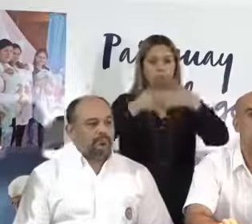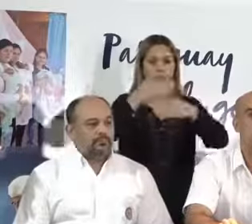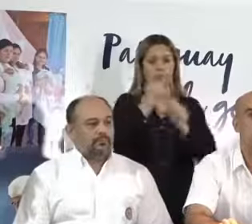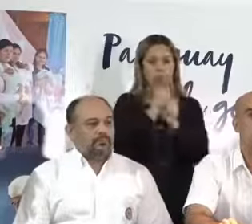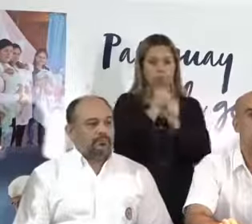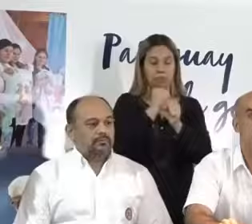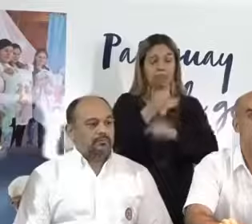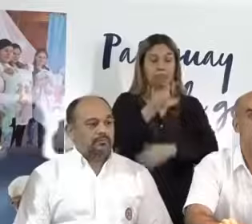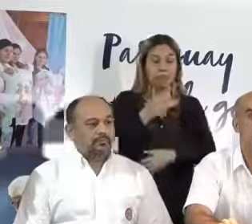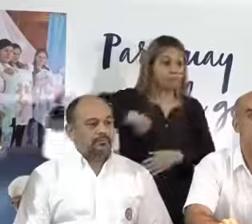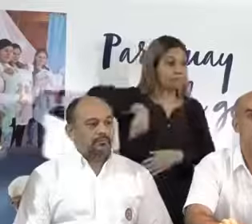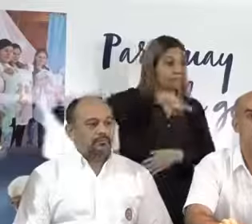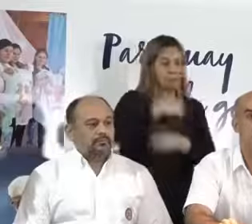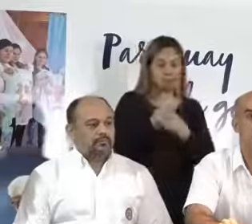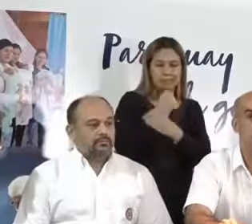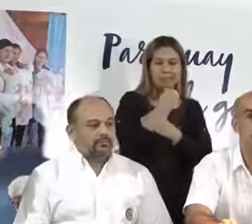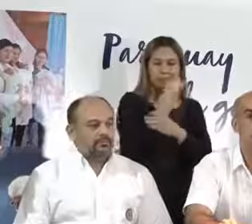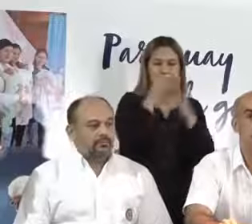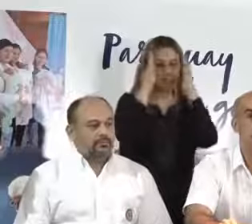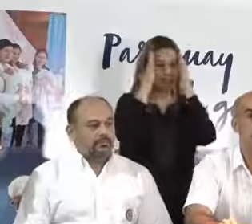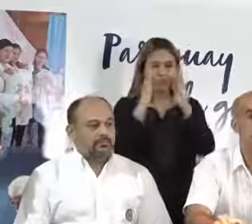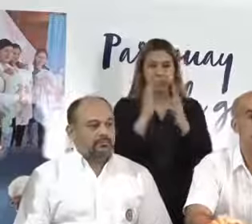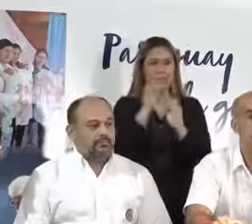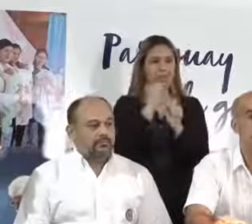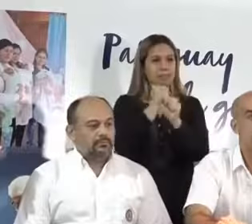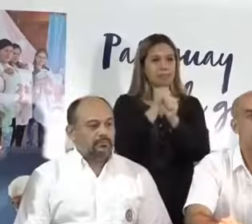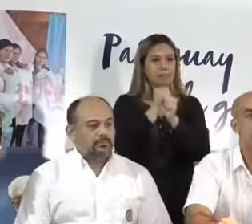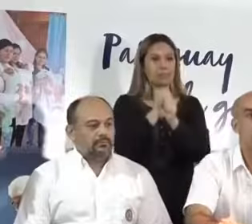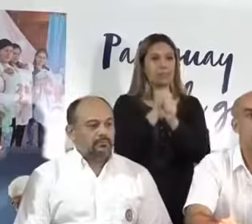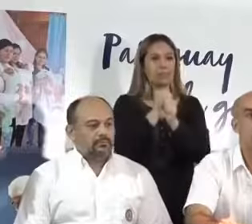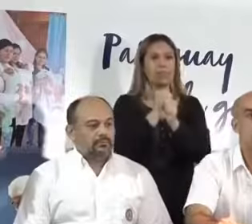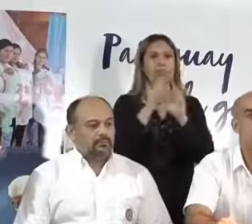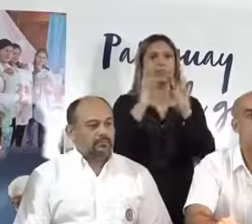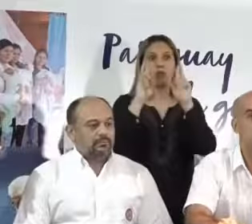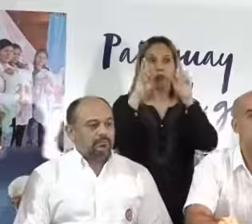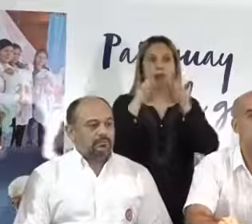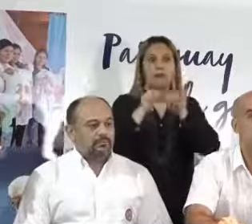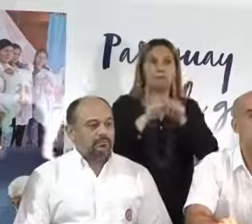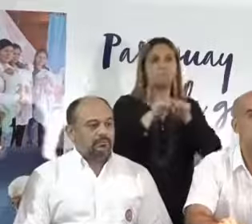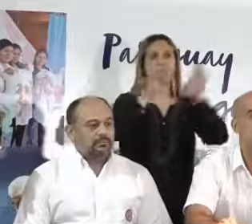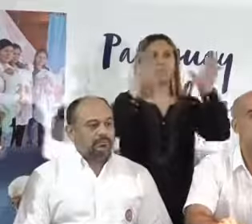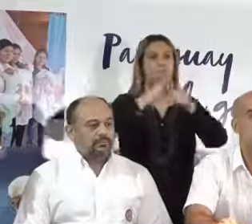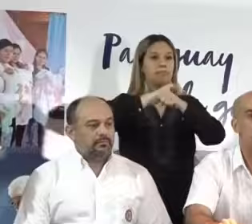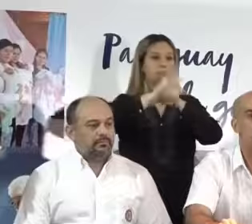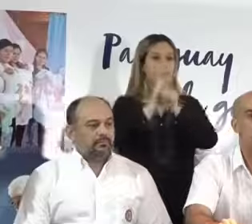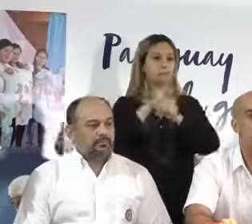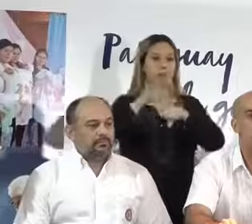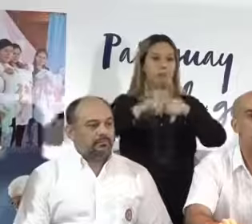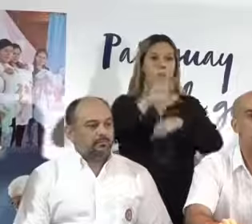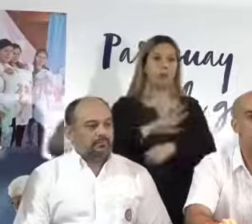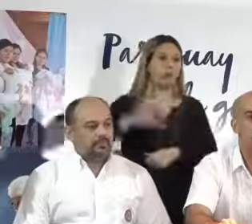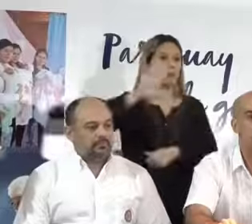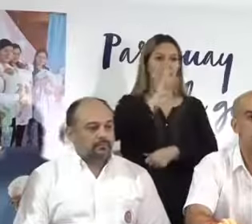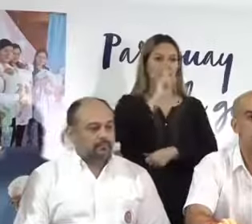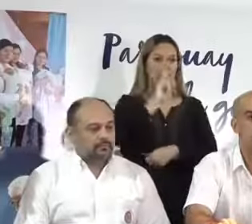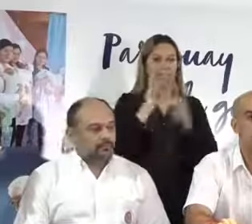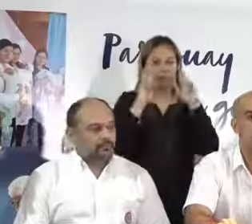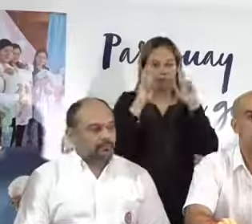están en este momento dirigidos a evitar la circulación del virus por el mayor tiempo